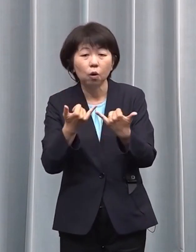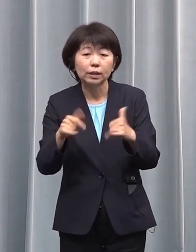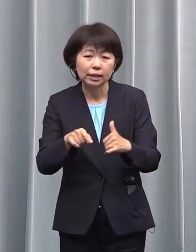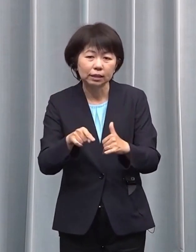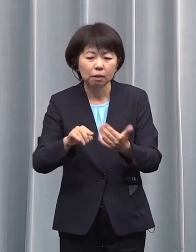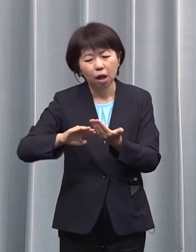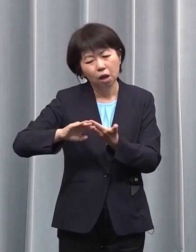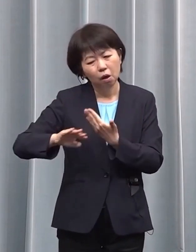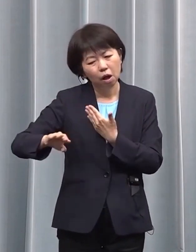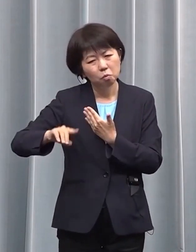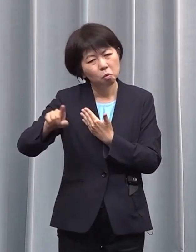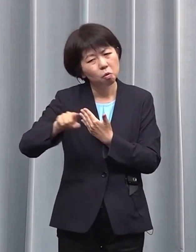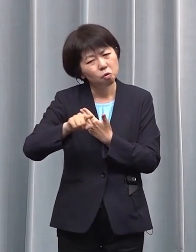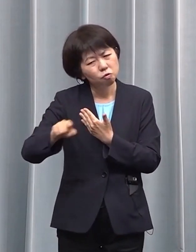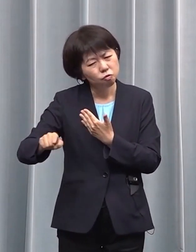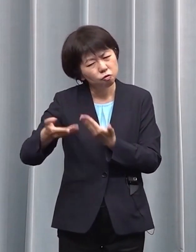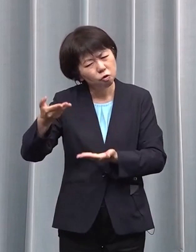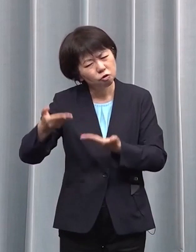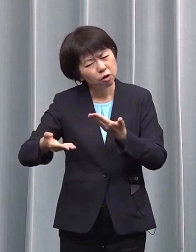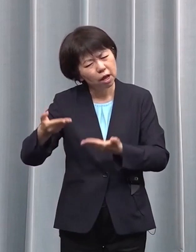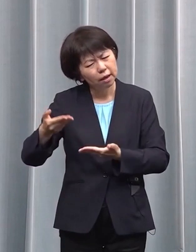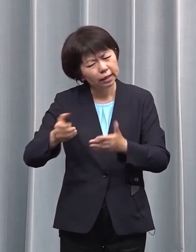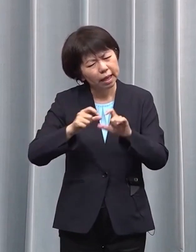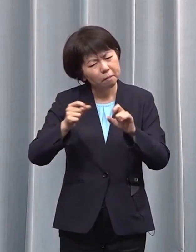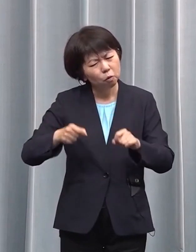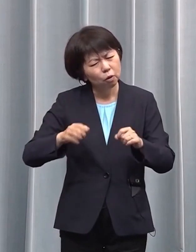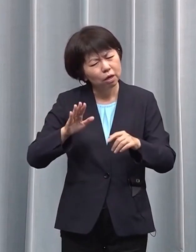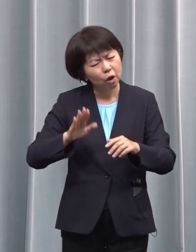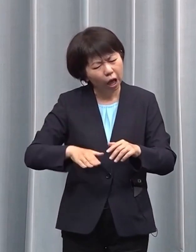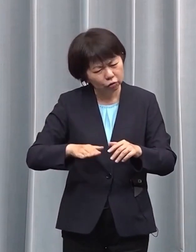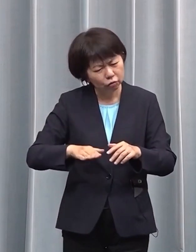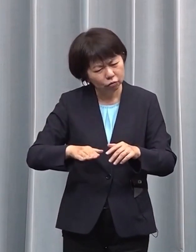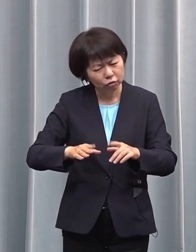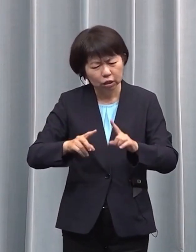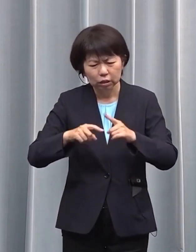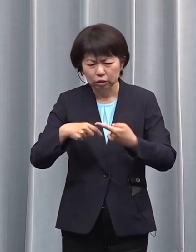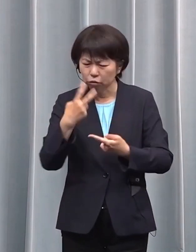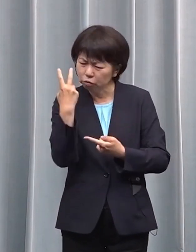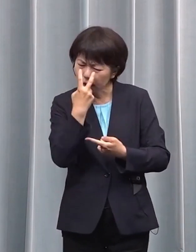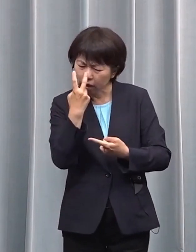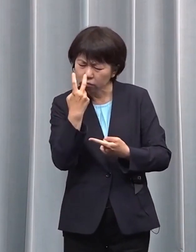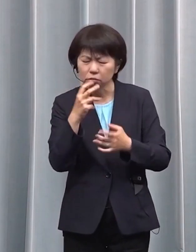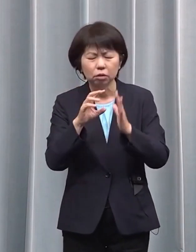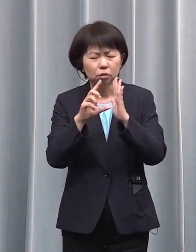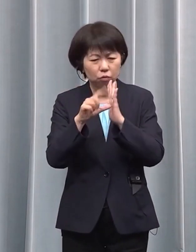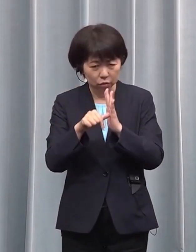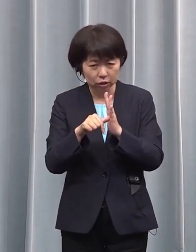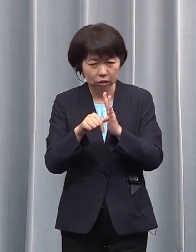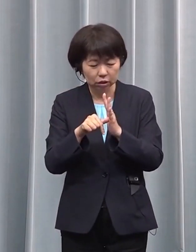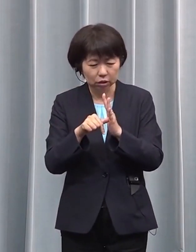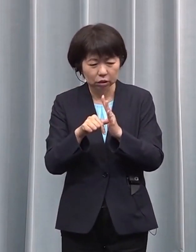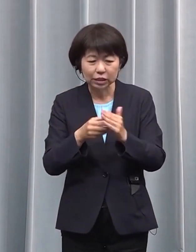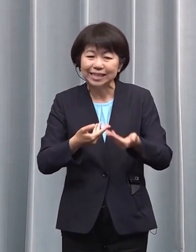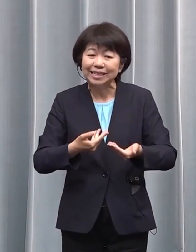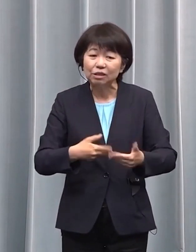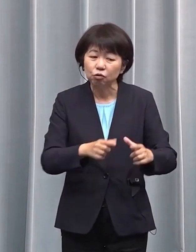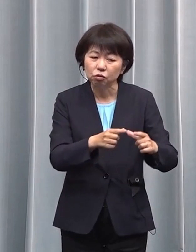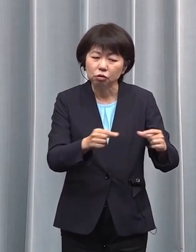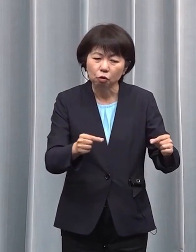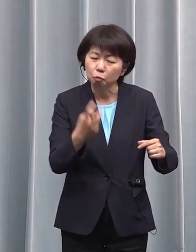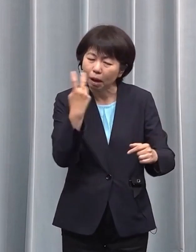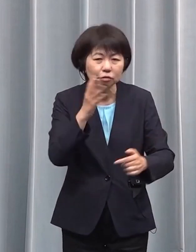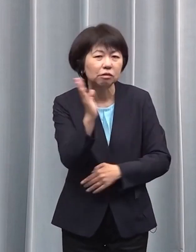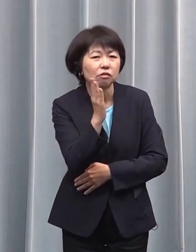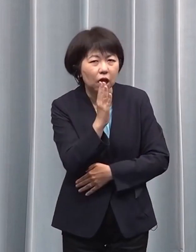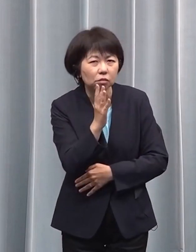のある発言、人権意識、出身国情報さえたまにしか見ないという意味で問題のある参与員が非常に多い。で出身母体